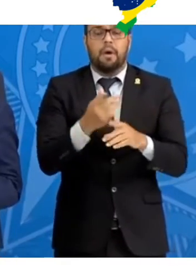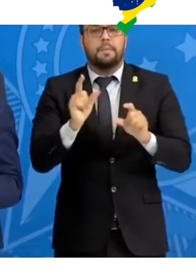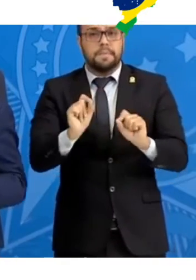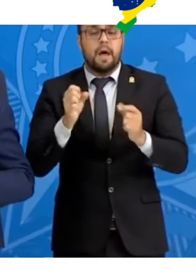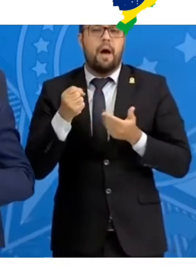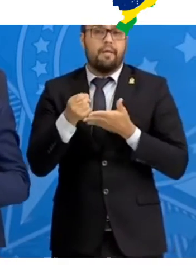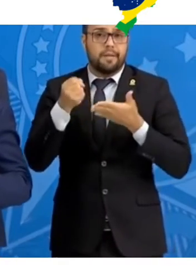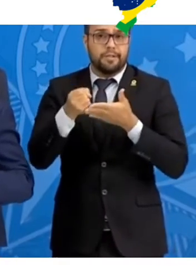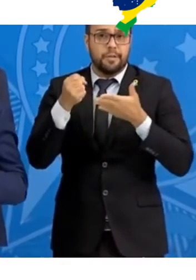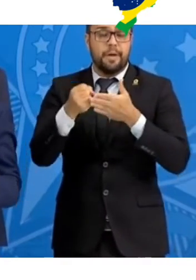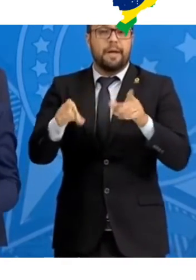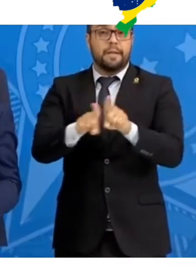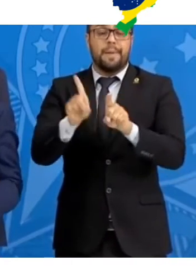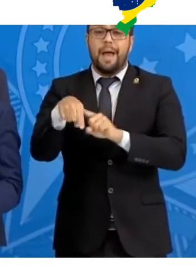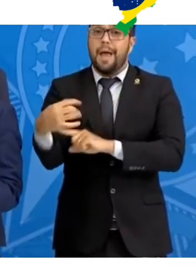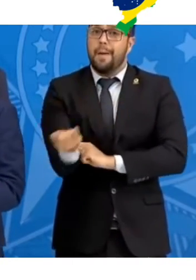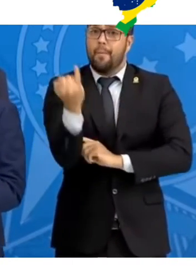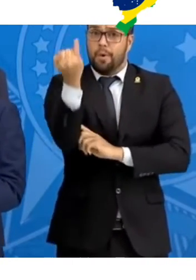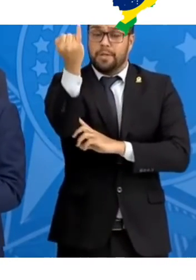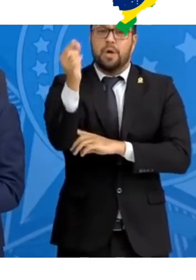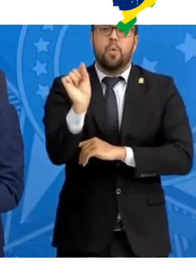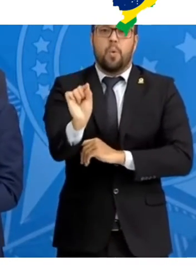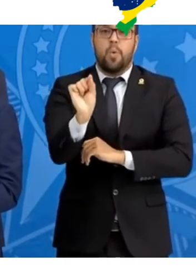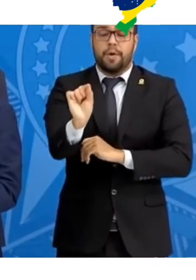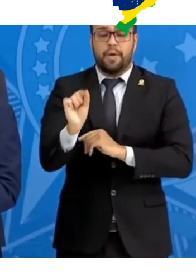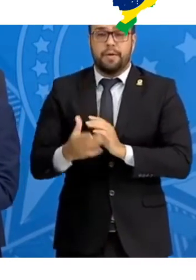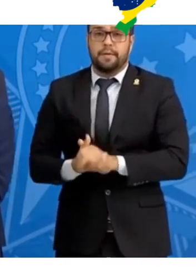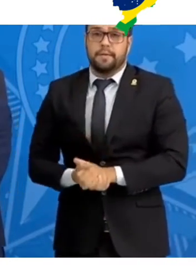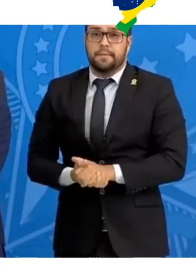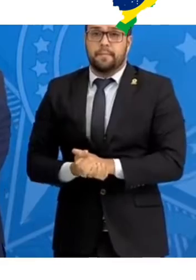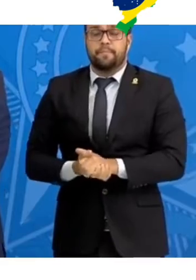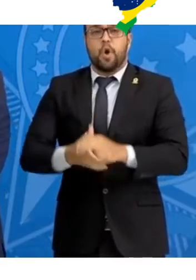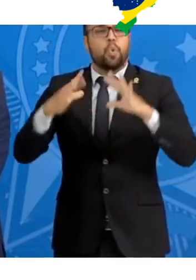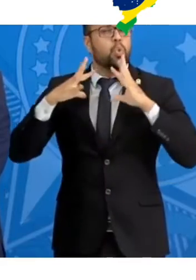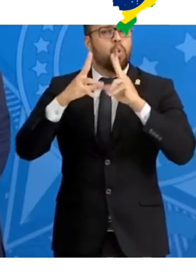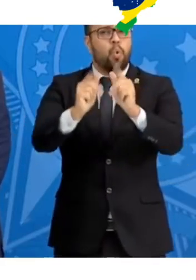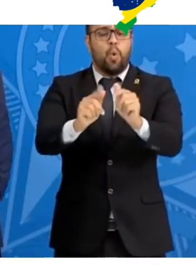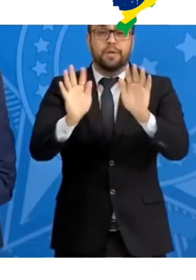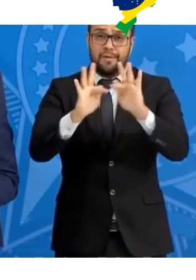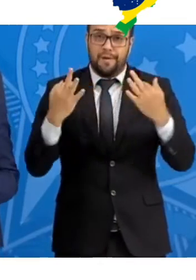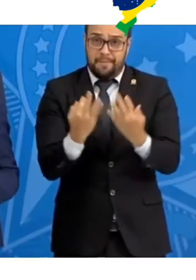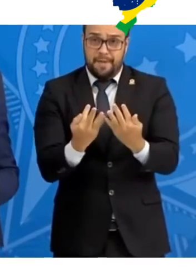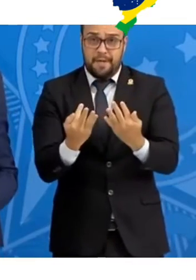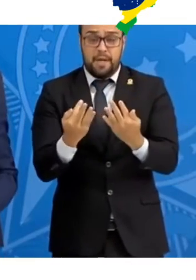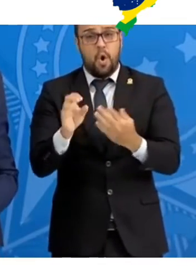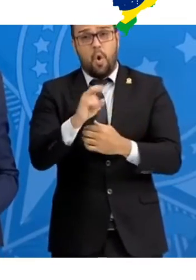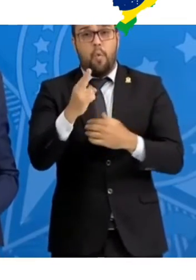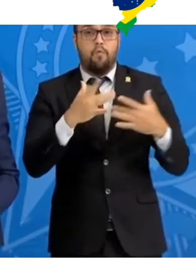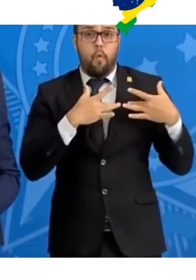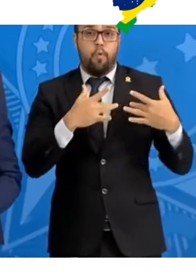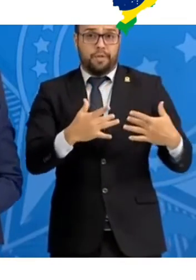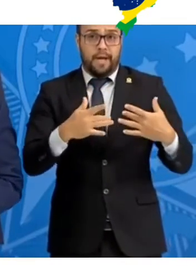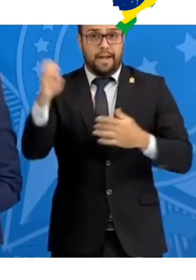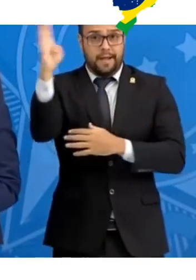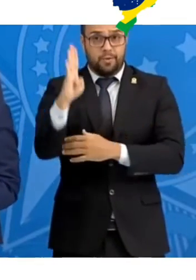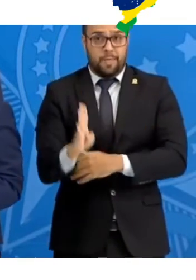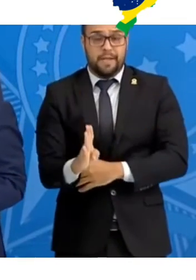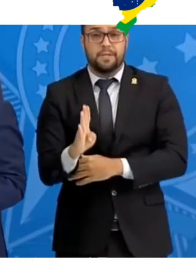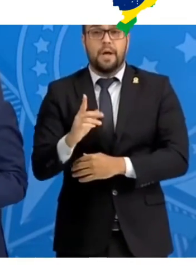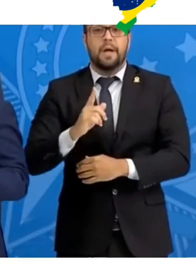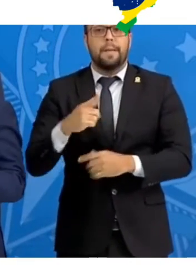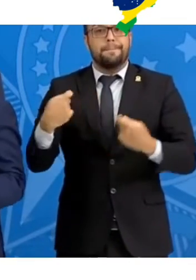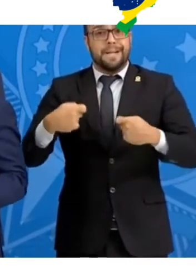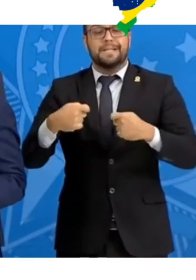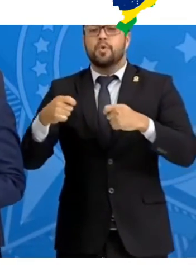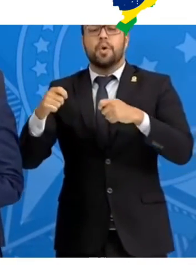E uma palavra importante no sentido de que todas as famílias, o voluntariado brasileiro, nós temos que